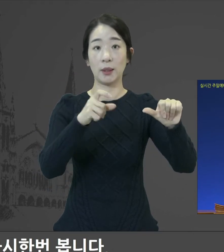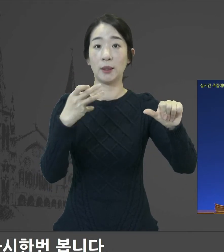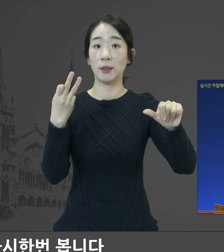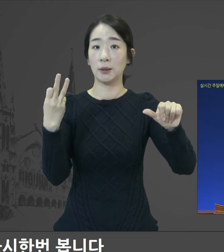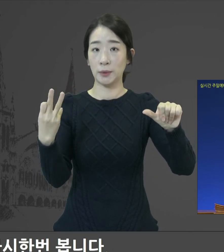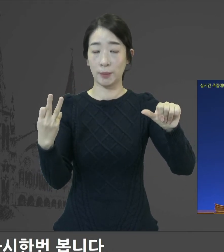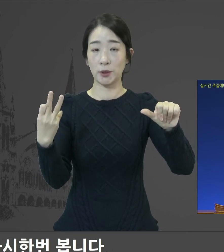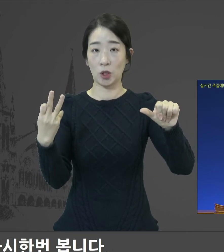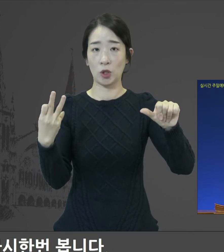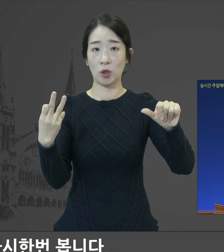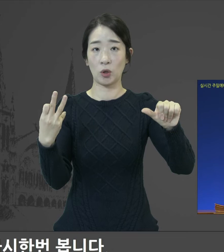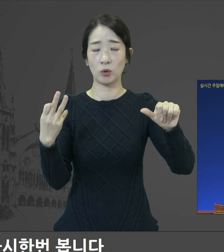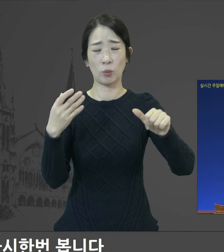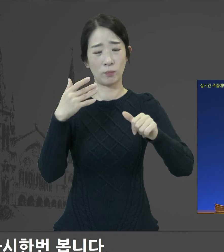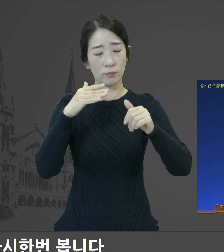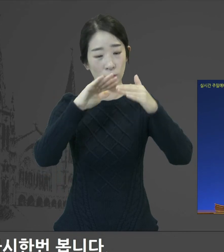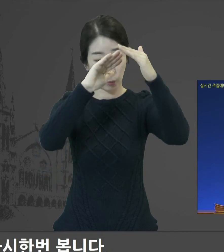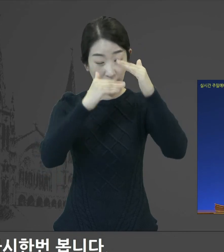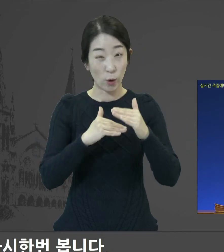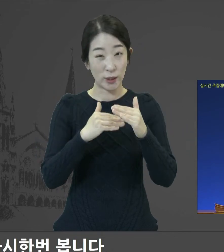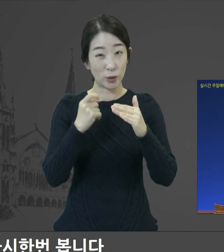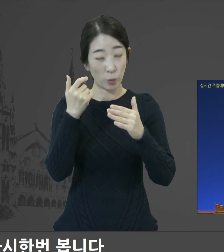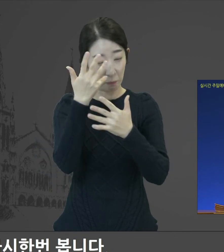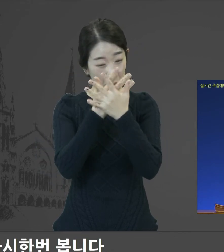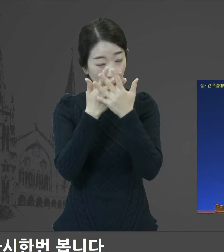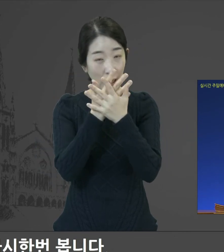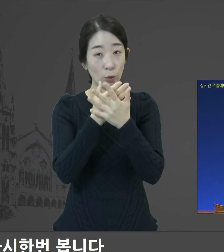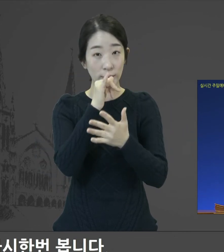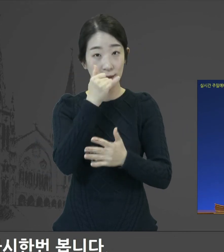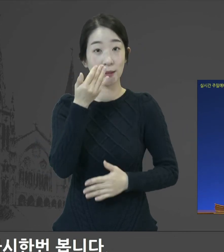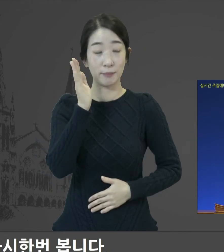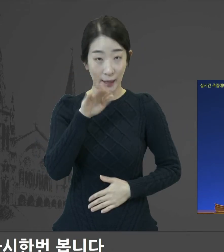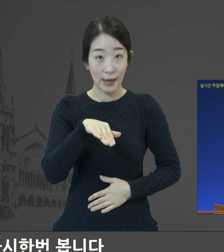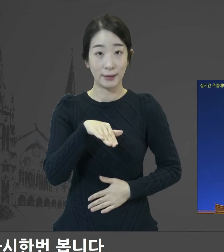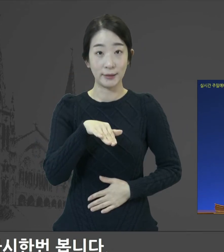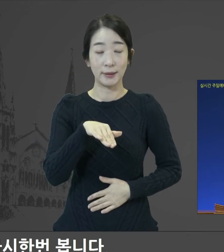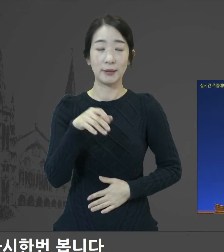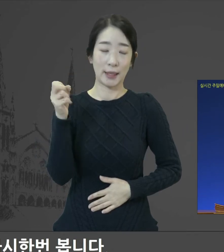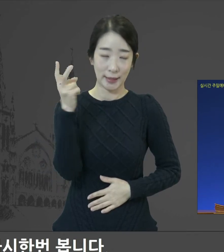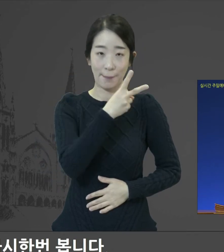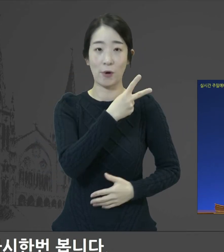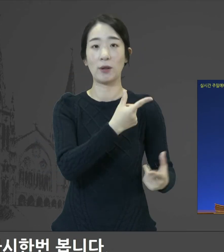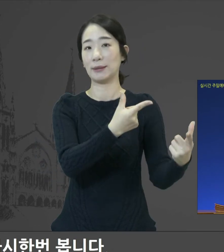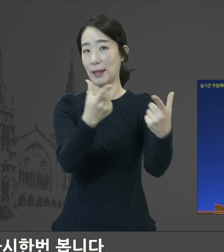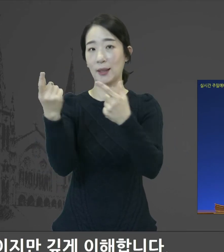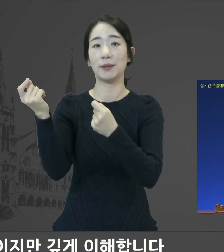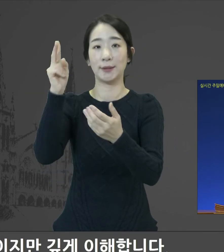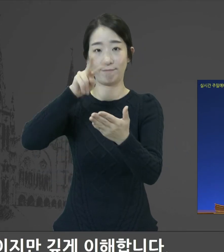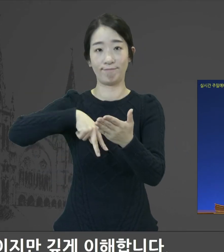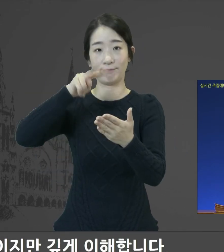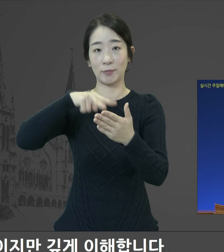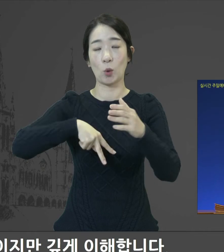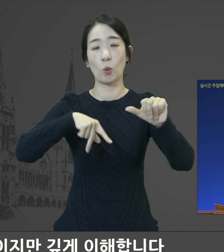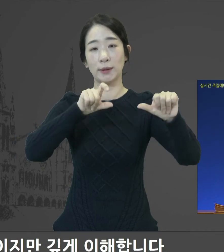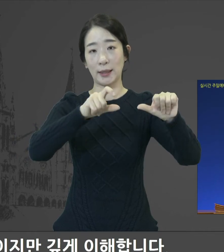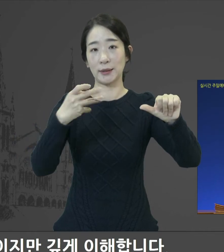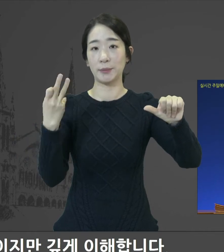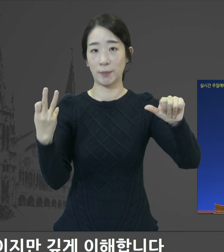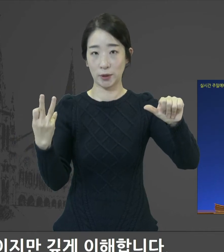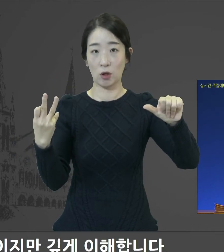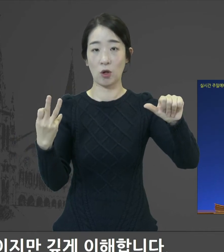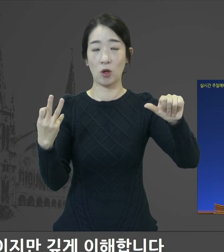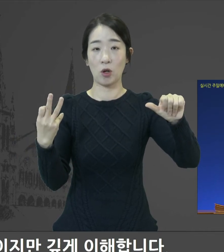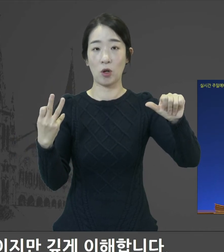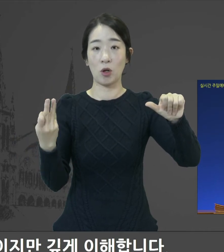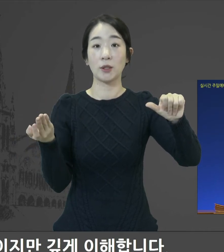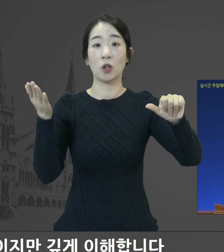많은 성도님들이 깊게 이해할 수 있으리라 생각을 합니다. 자, 13절 같이 먼저 읽겠습니다. 시작.